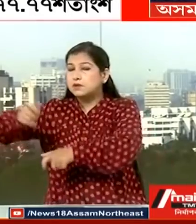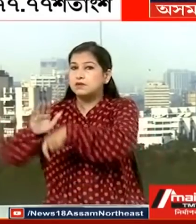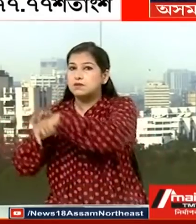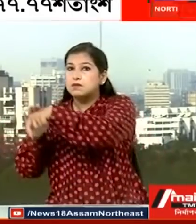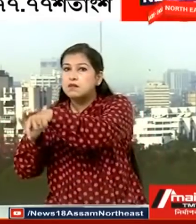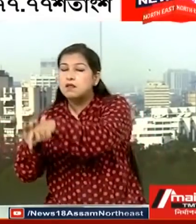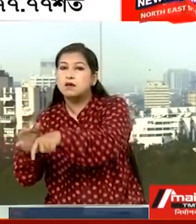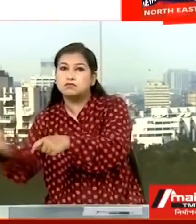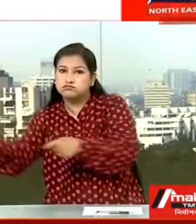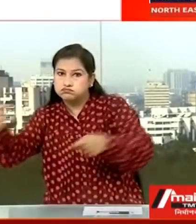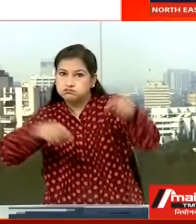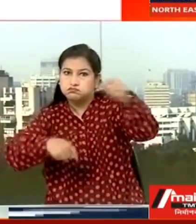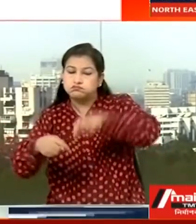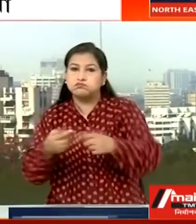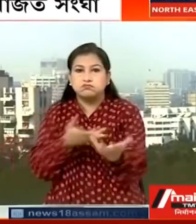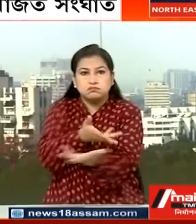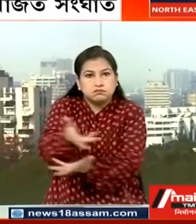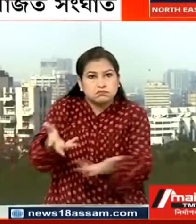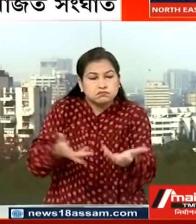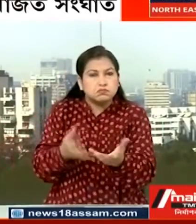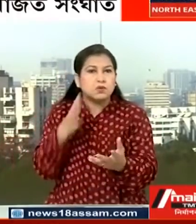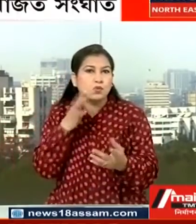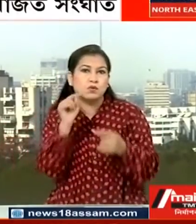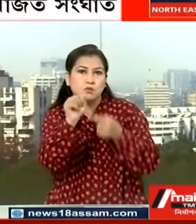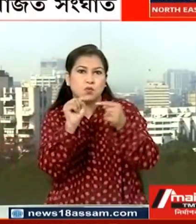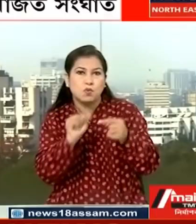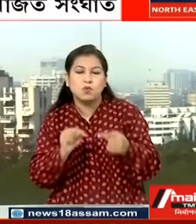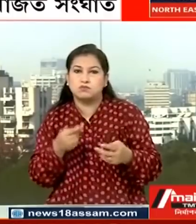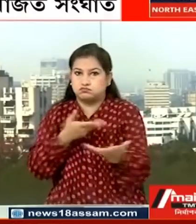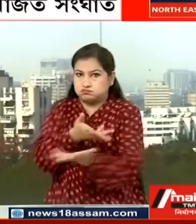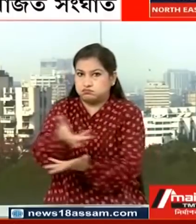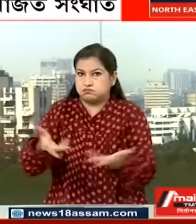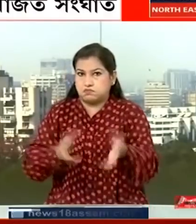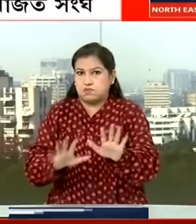विभिन्न महत्वपूर्ण विषयों पर विचार विमर्श कर रहे हैं।